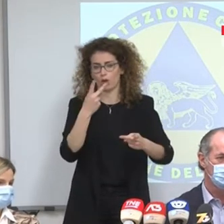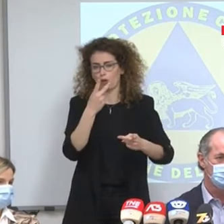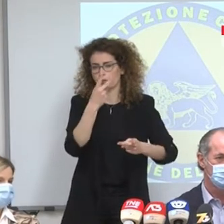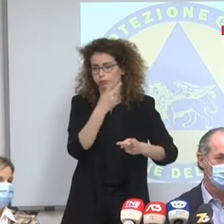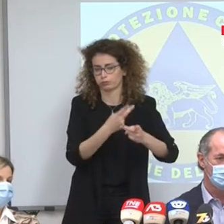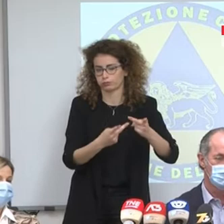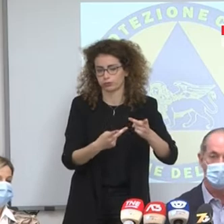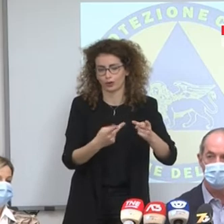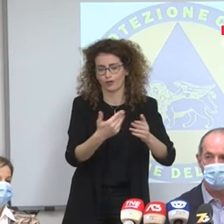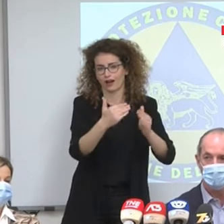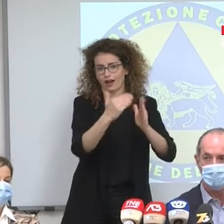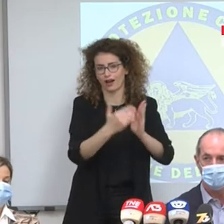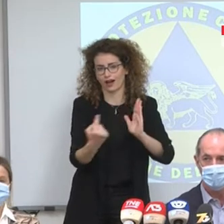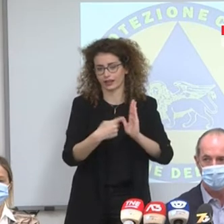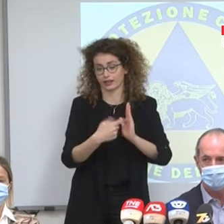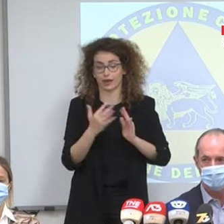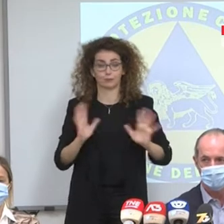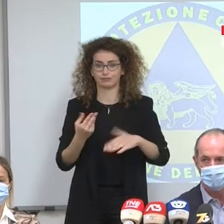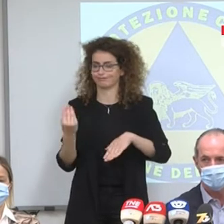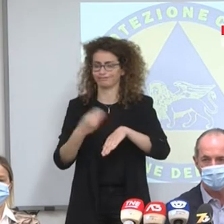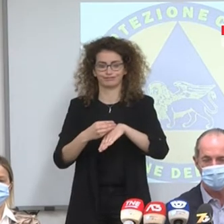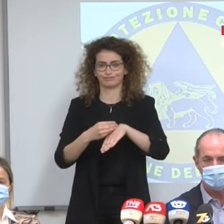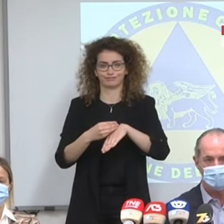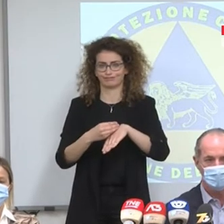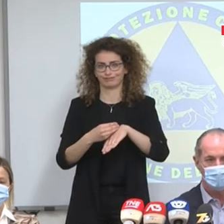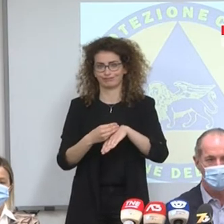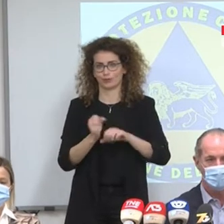punto. Non posso aggiungere altro.